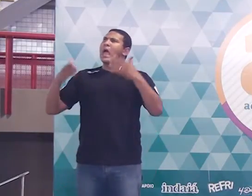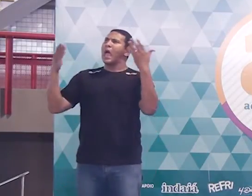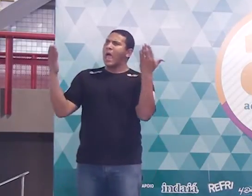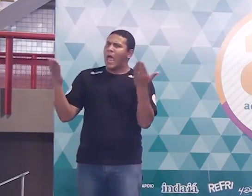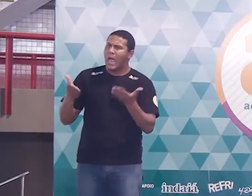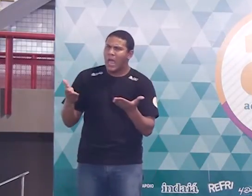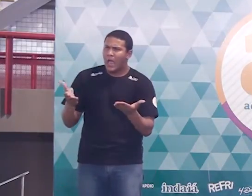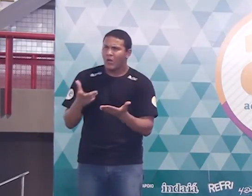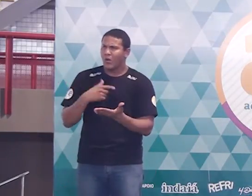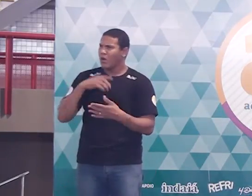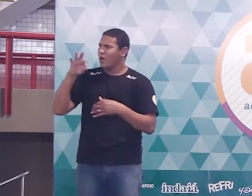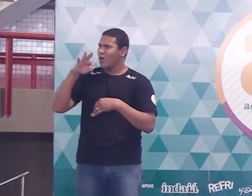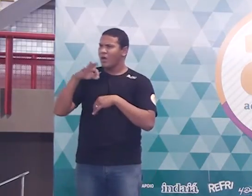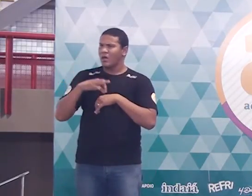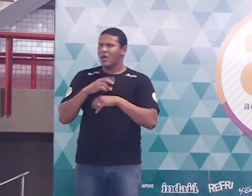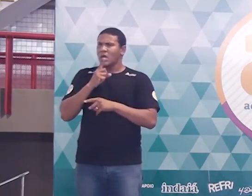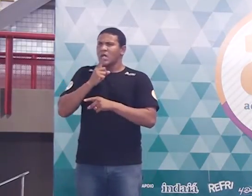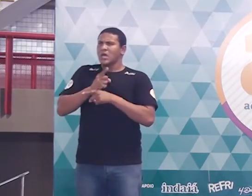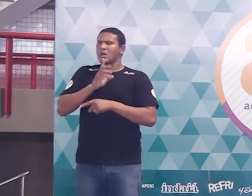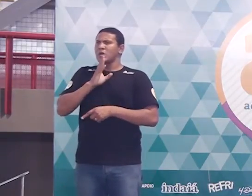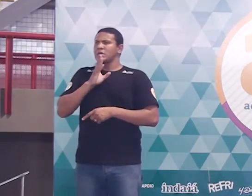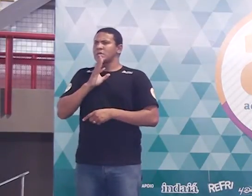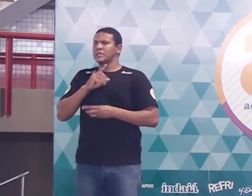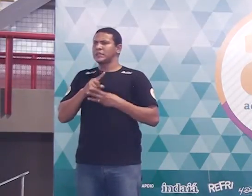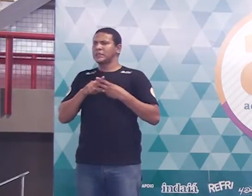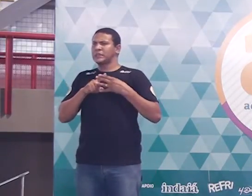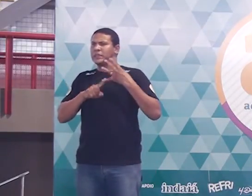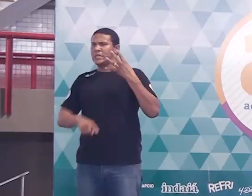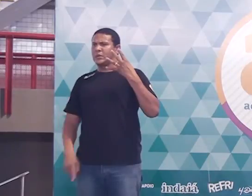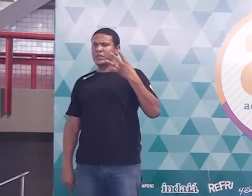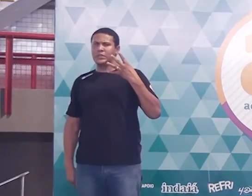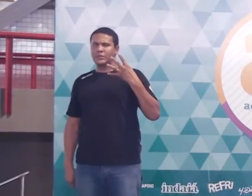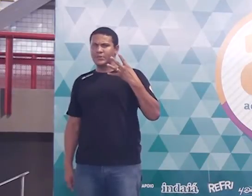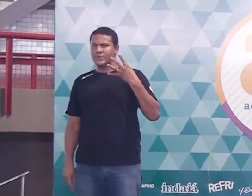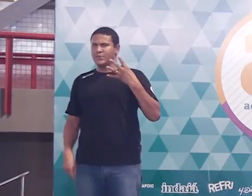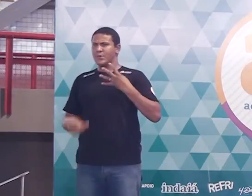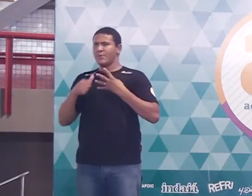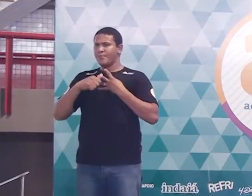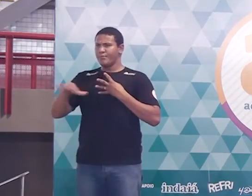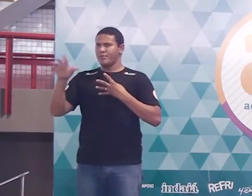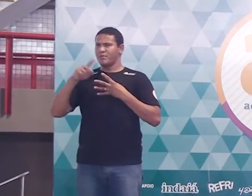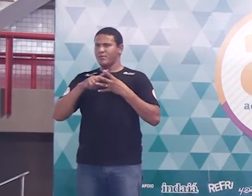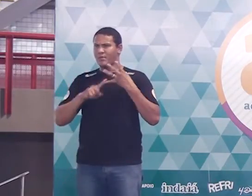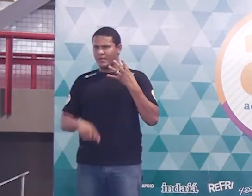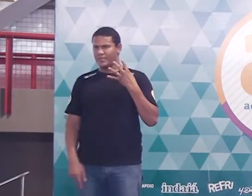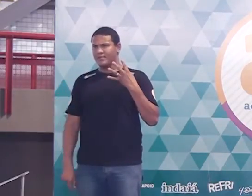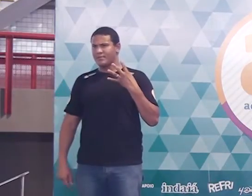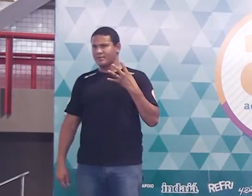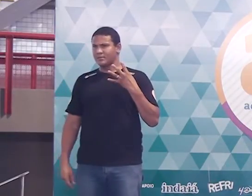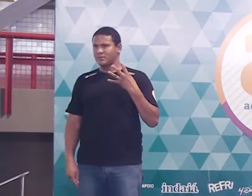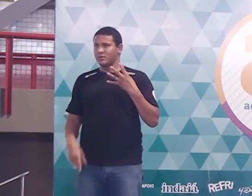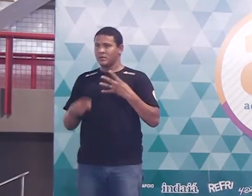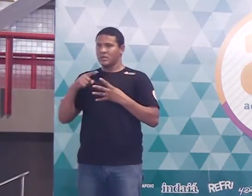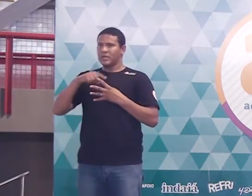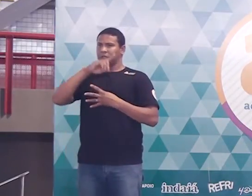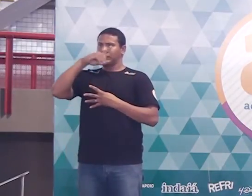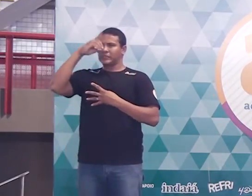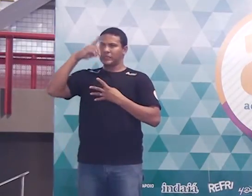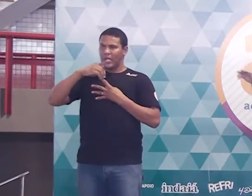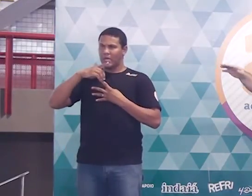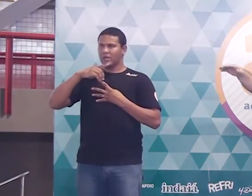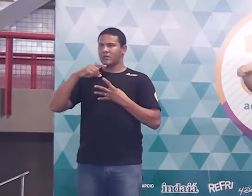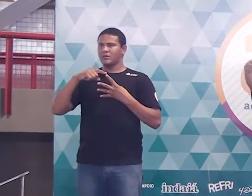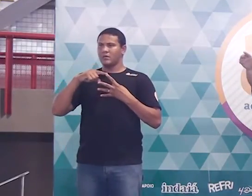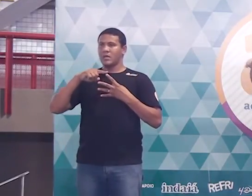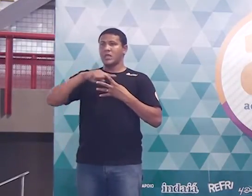que a gente conheceu 4 epidemias. Agora foi que a gente conheceu dengue.